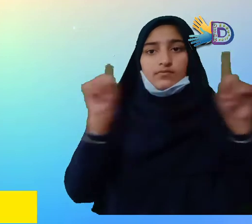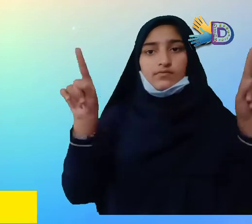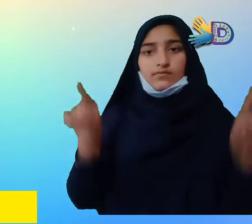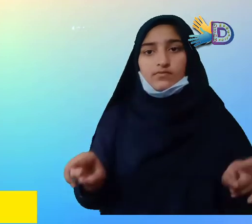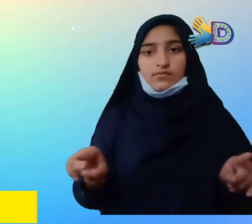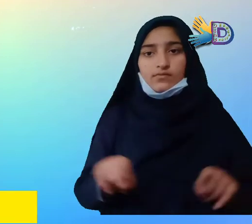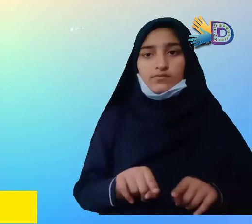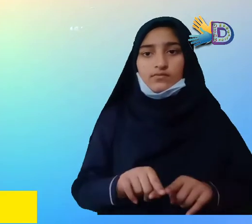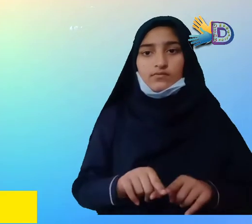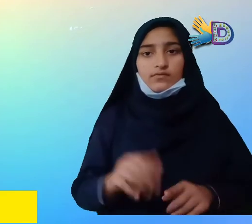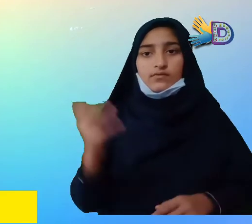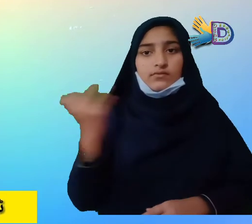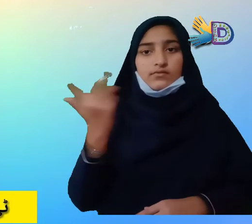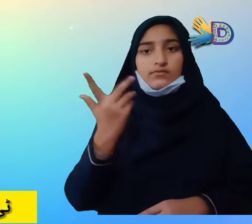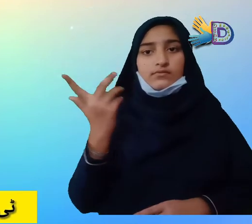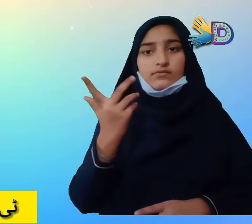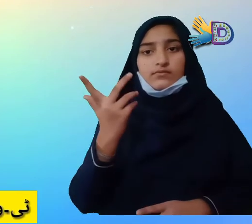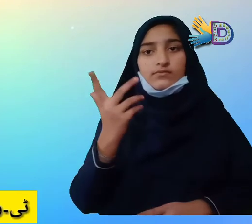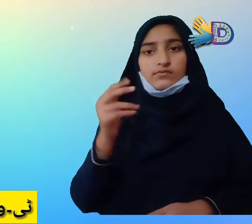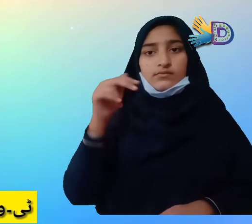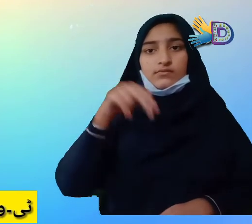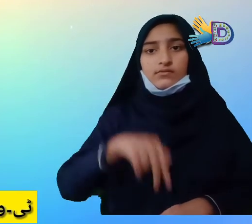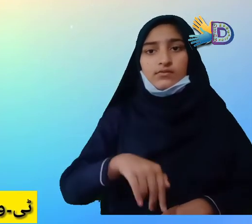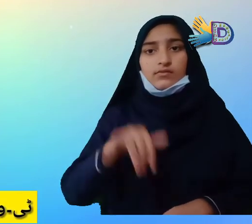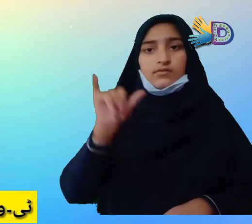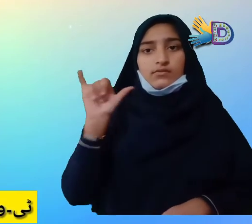टीवी किस ने